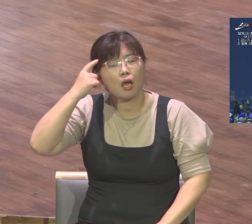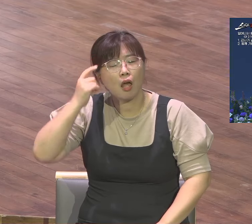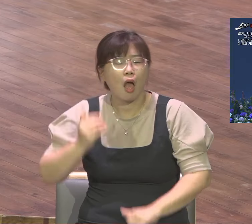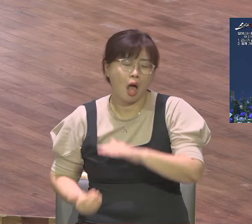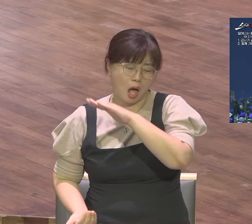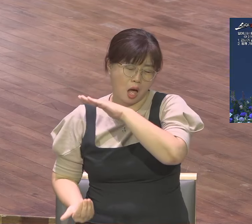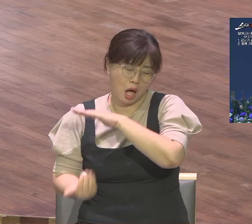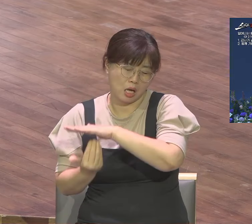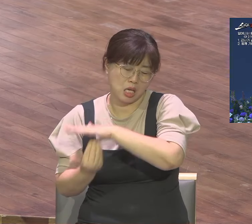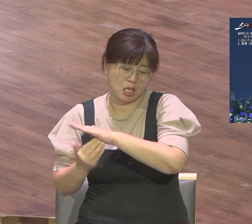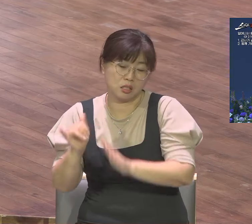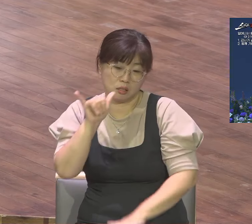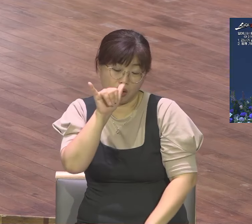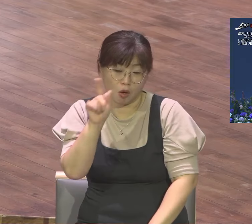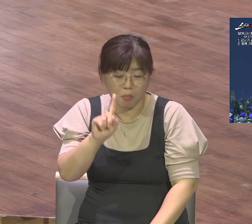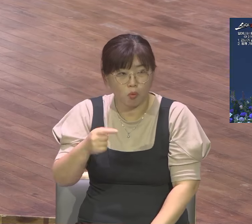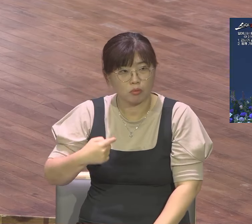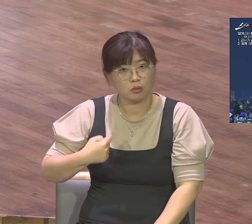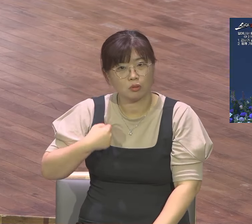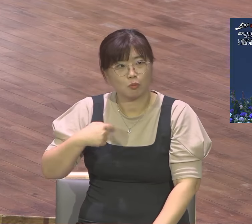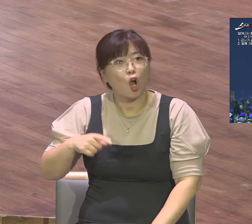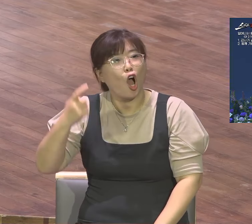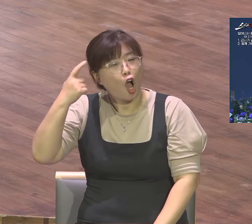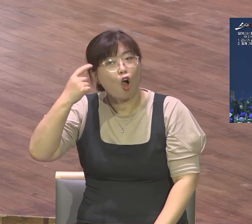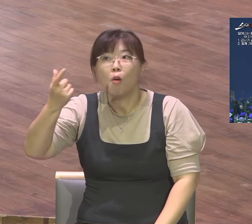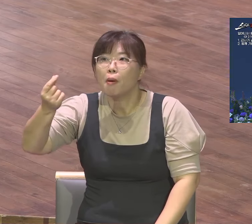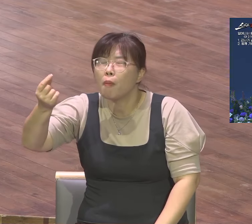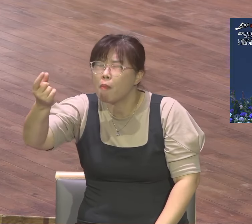돼요. 함부로 주장하면 안 돼요. 교회에서